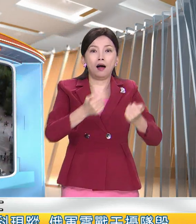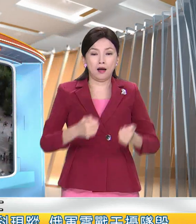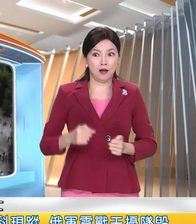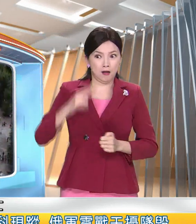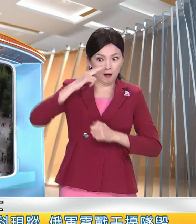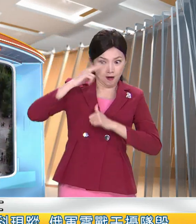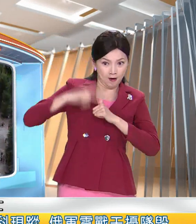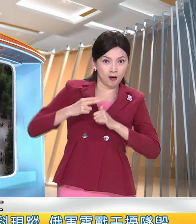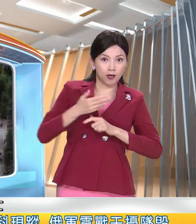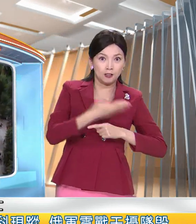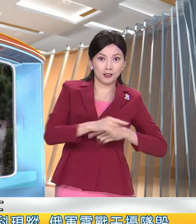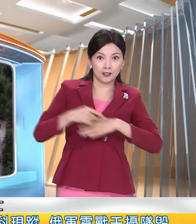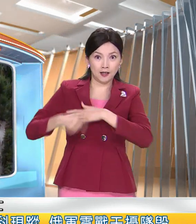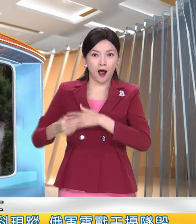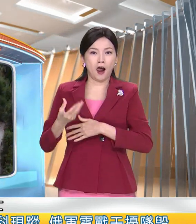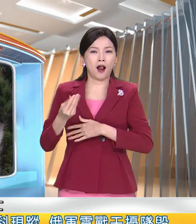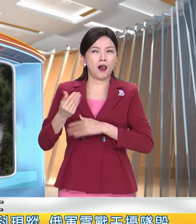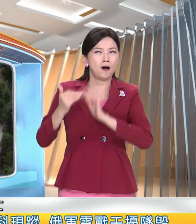何的伤亡。